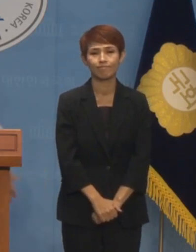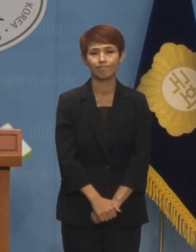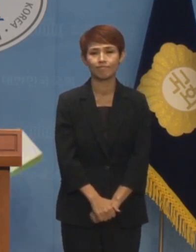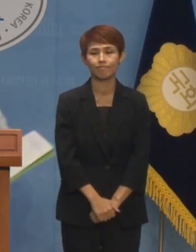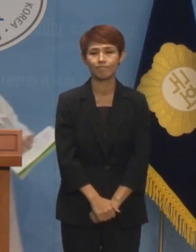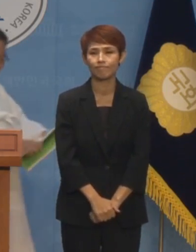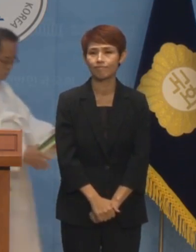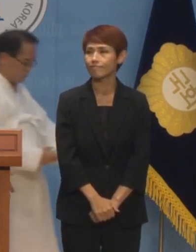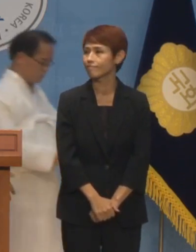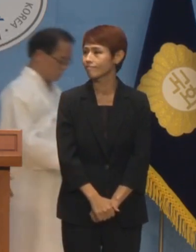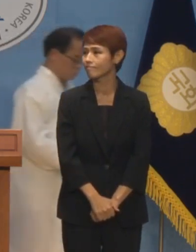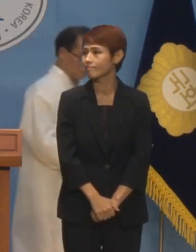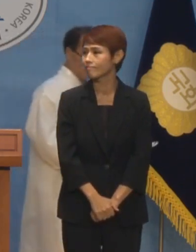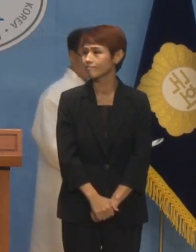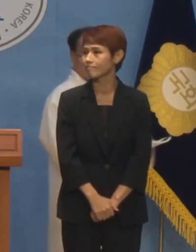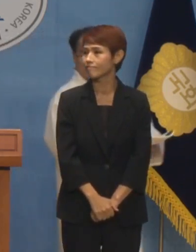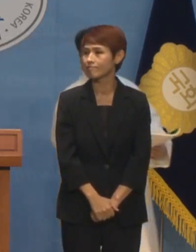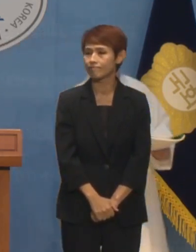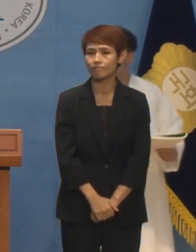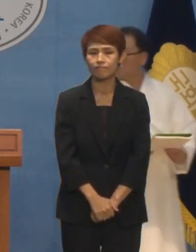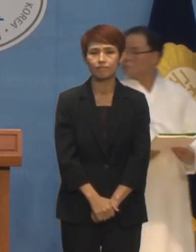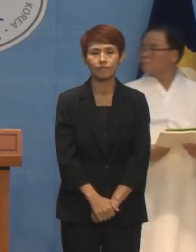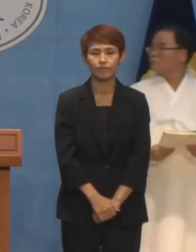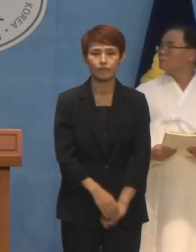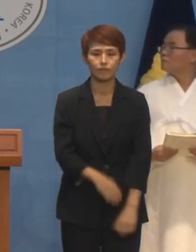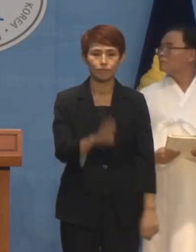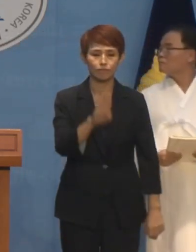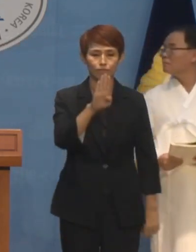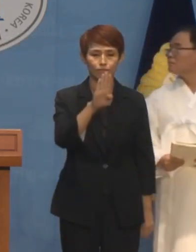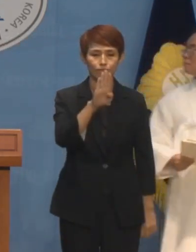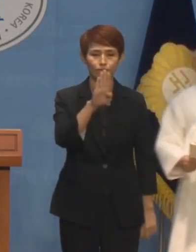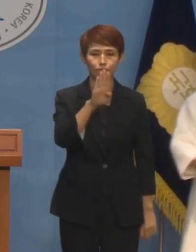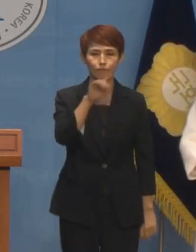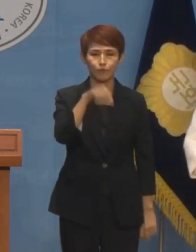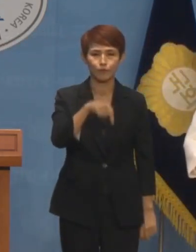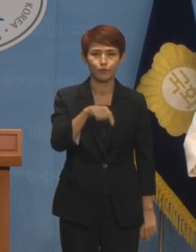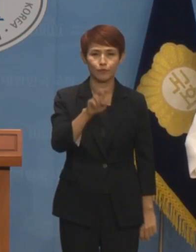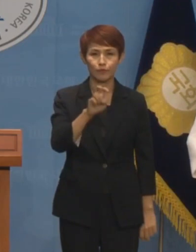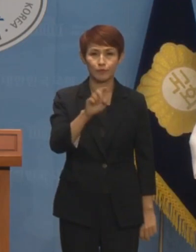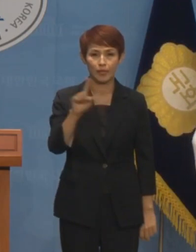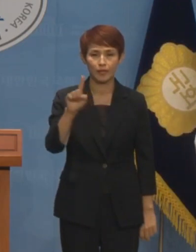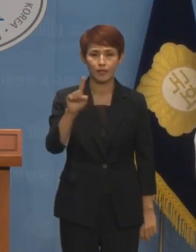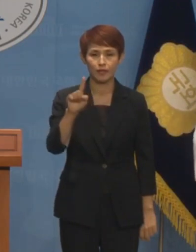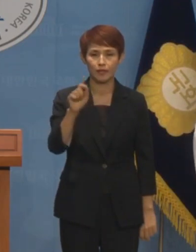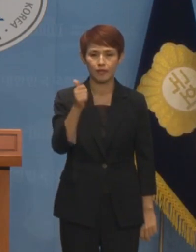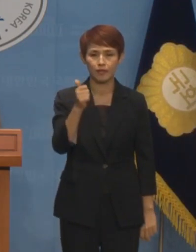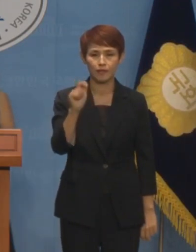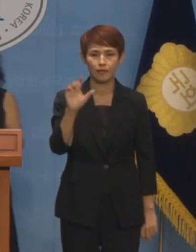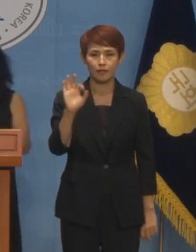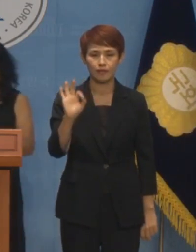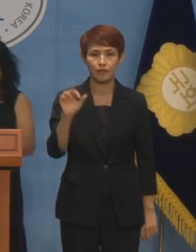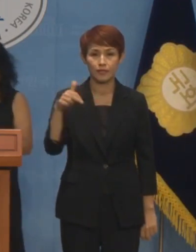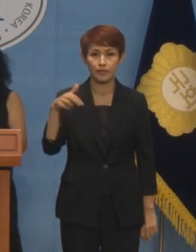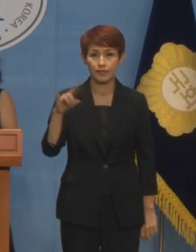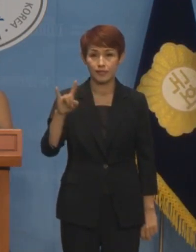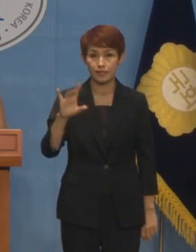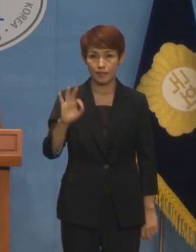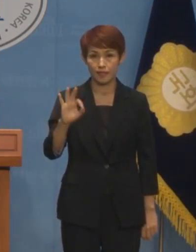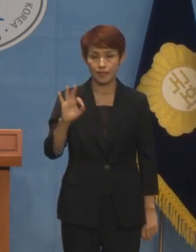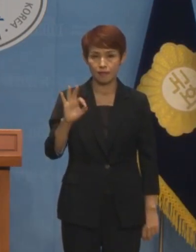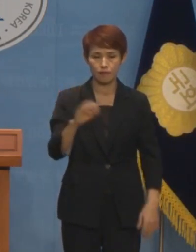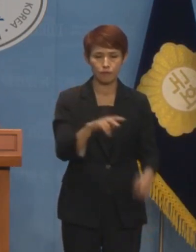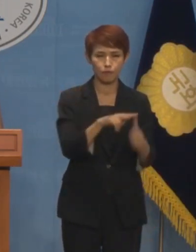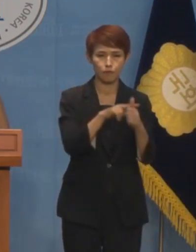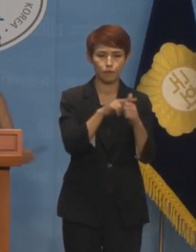한 줄로 서셔가지고 본인이 읽을 때는 중간으로 들어오셔서 위치를 바꿔서 중간에 들어오셔서 그래도 되겠네요.